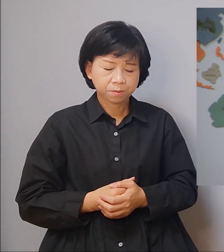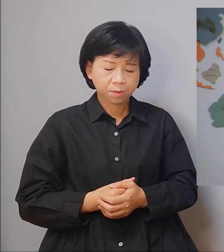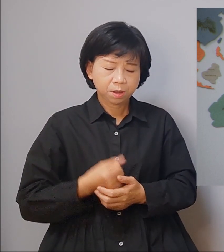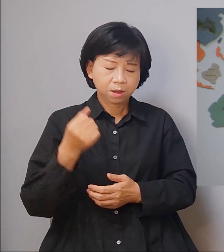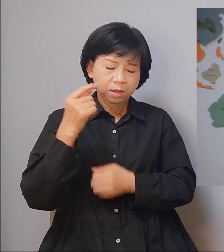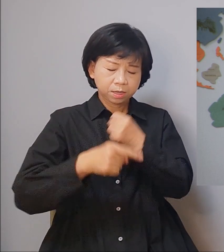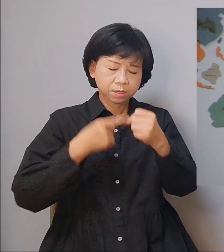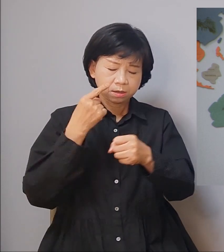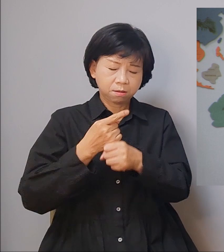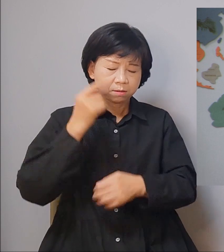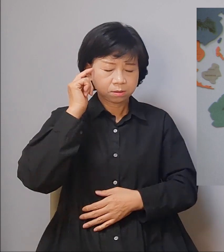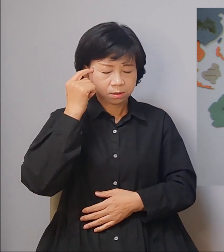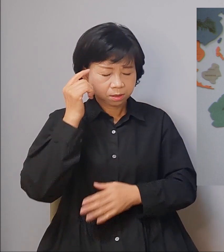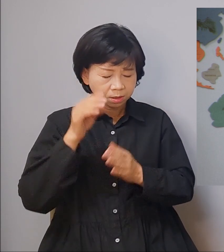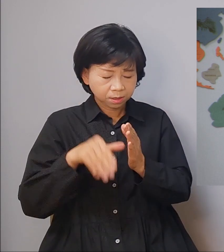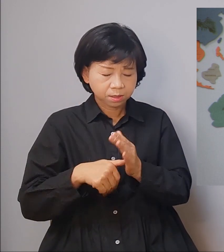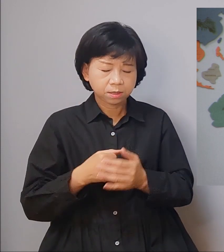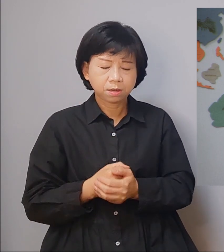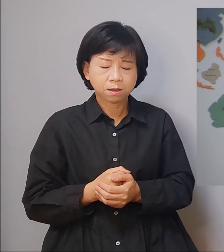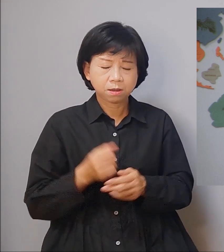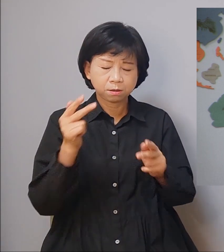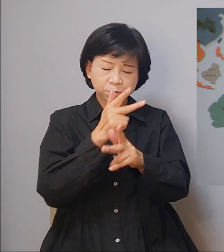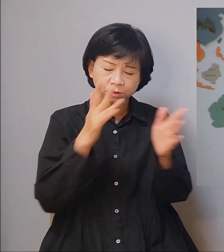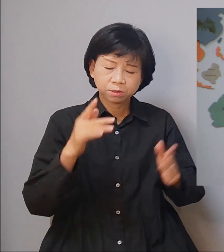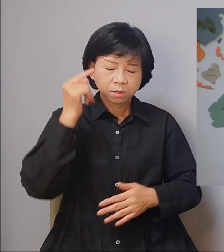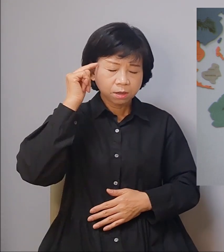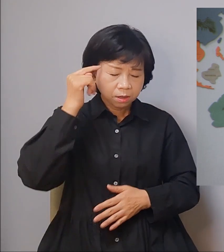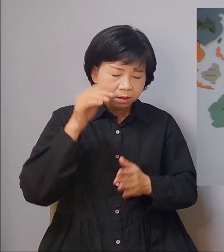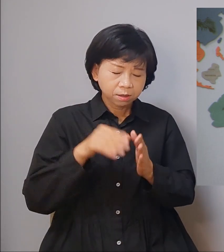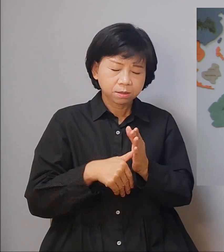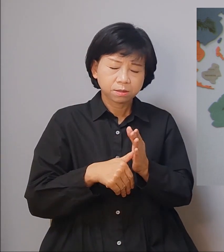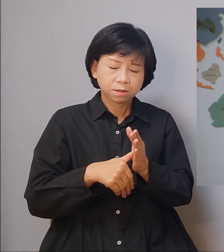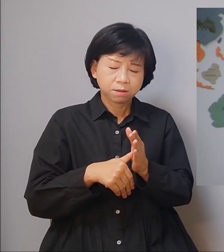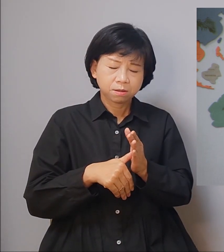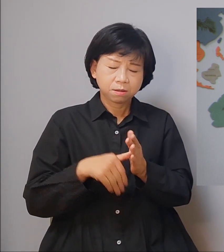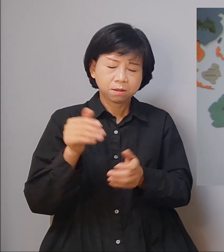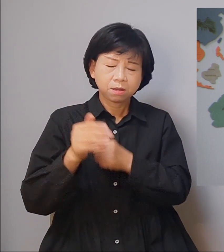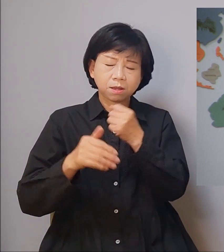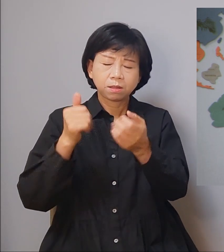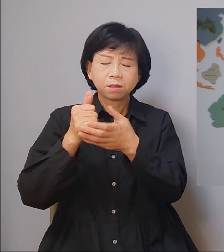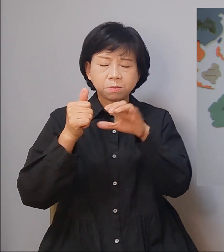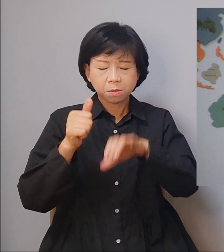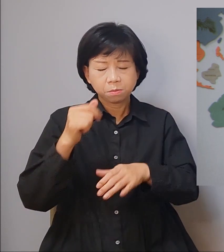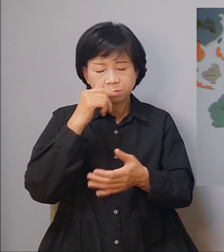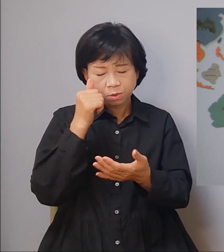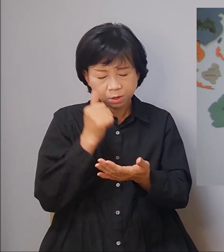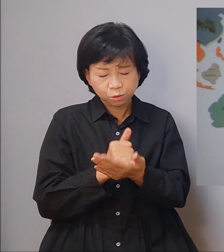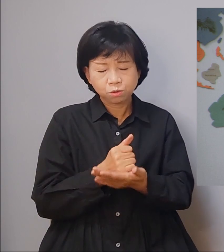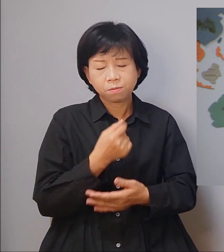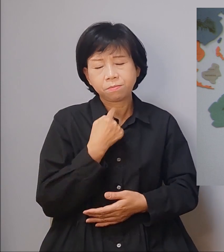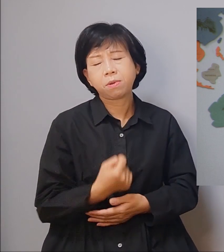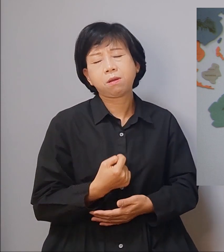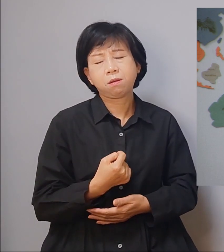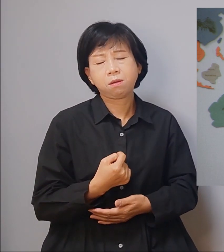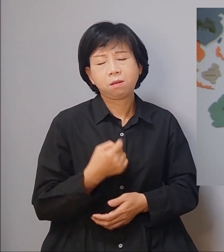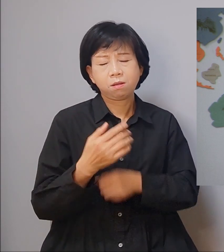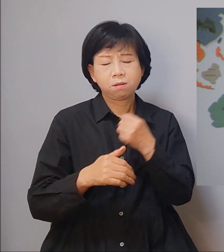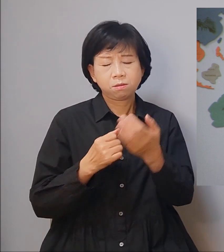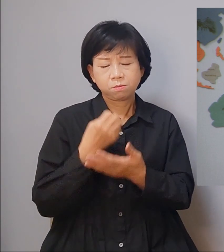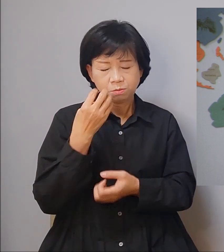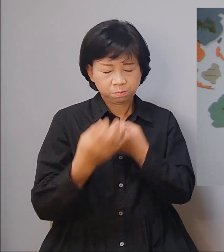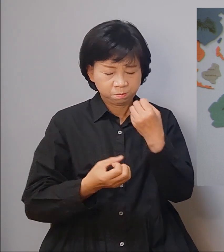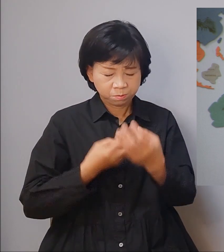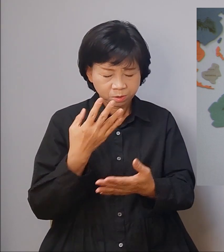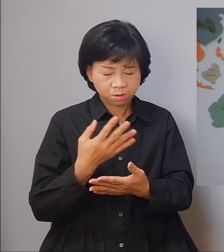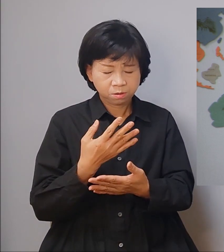해를 돌이켜볼 때, 아니 한 주만 돌이켜볼 때에도 하나님 앞에 죄를 지었음을 하나님 이 시간에